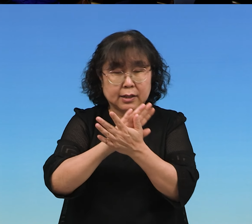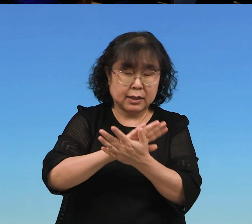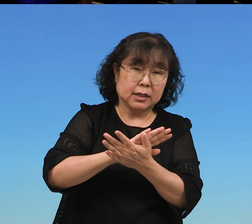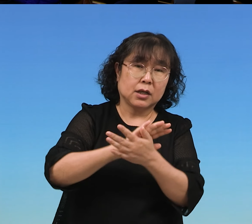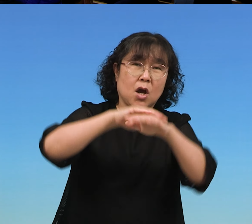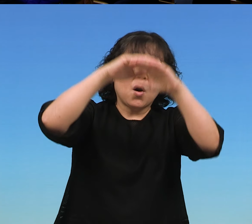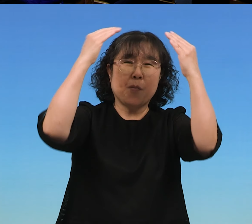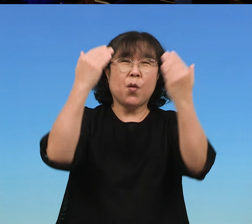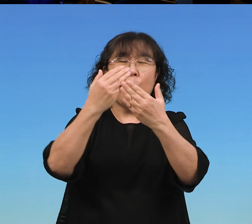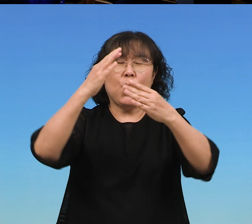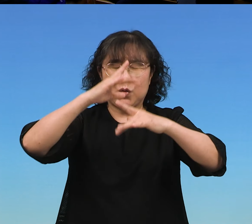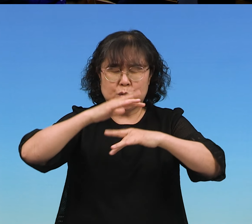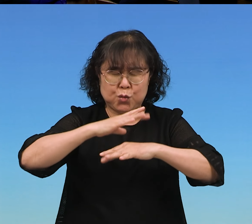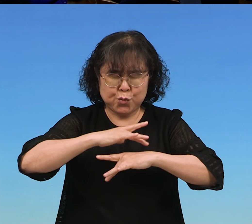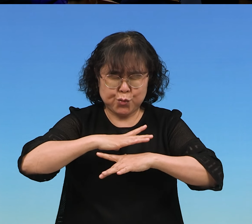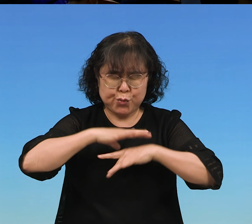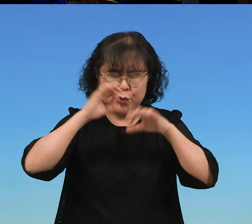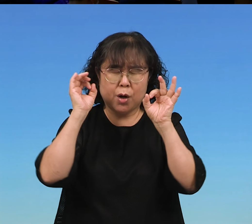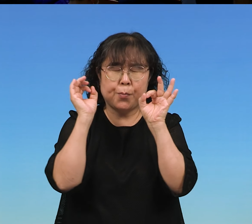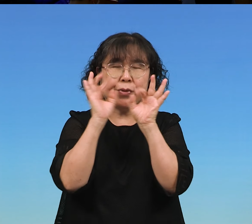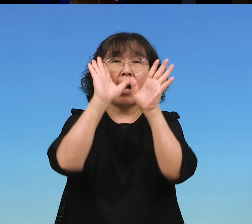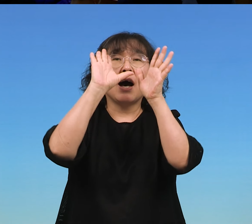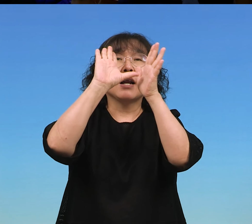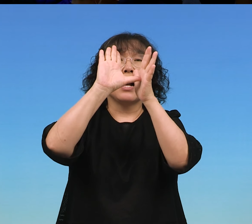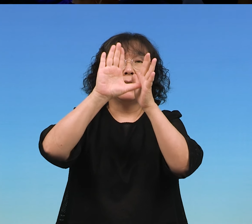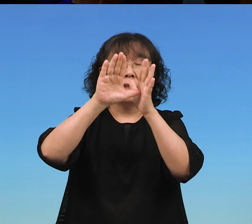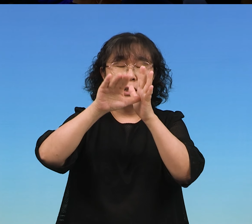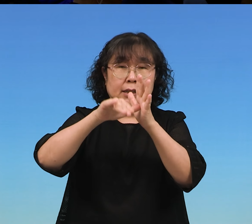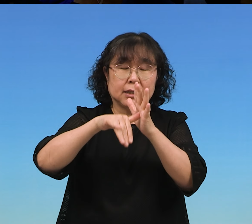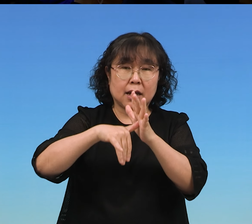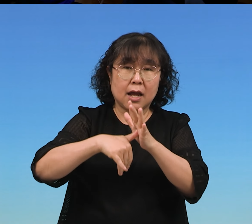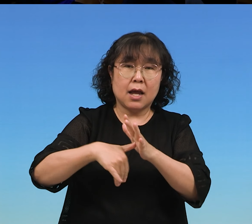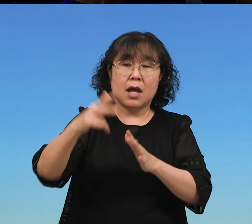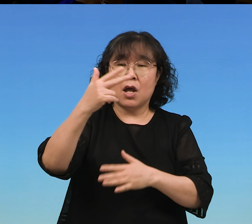성령이 나를 변화시켜, 모든 두려움 사라질 때